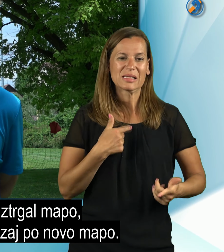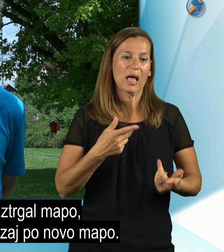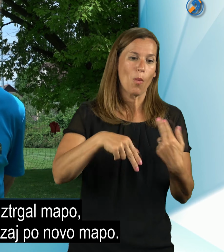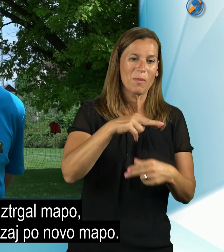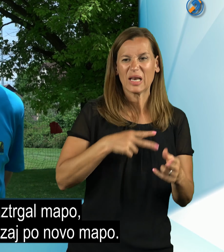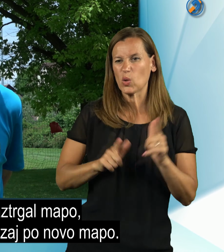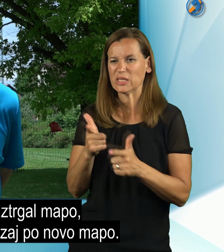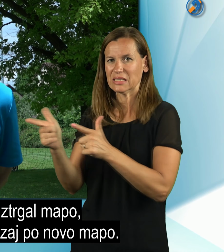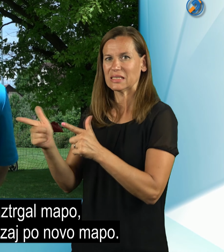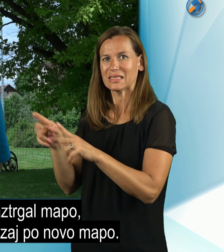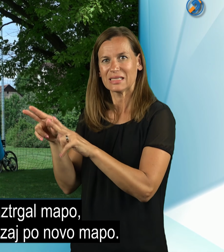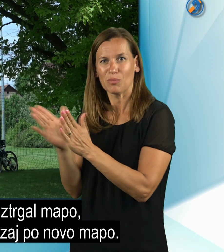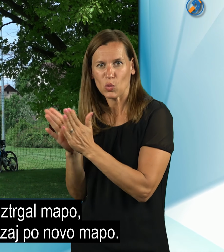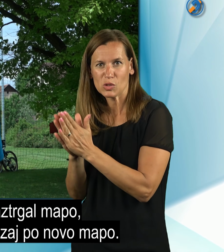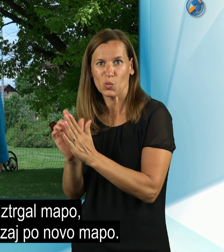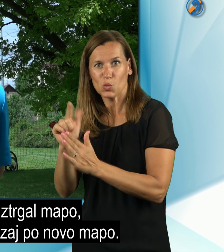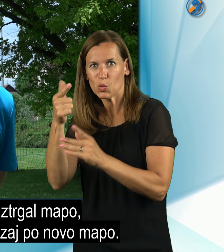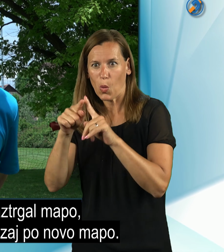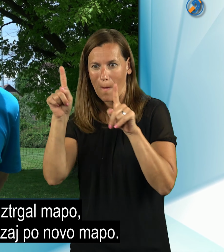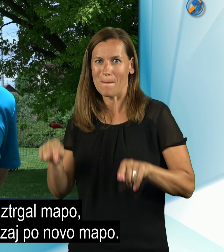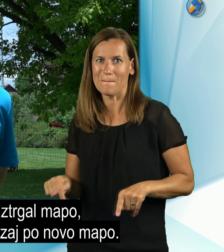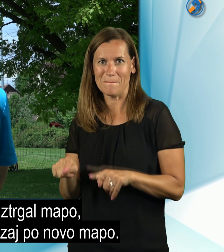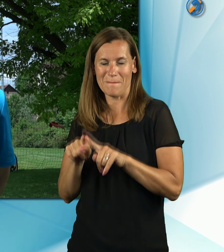potem letel nazaj po drugo mapo